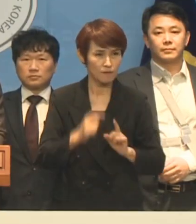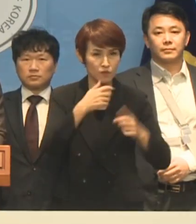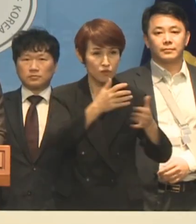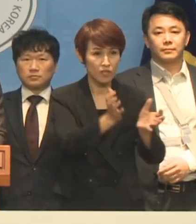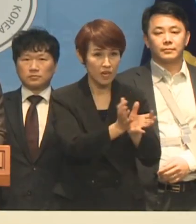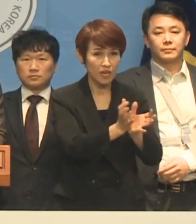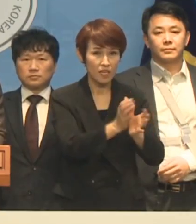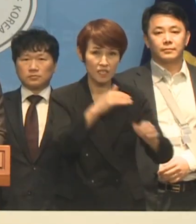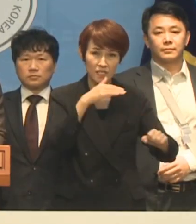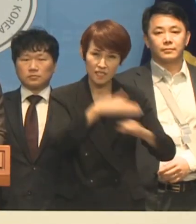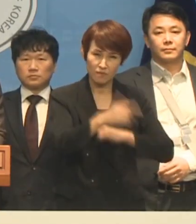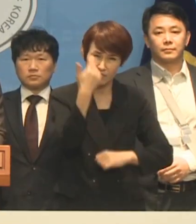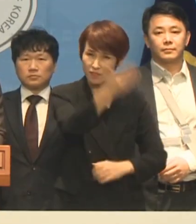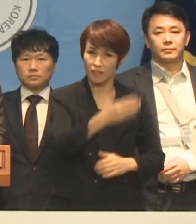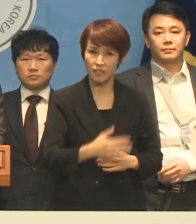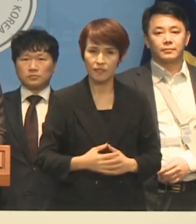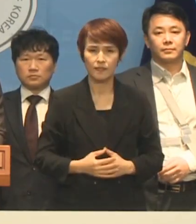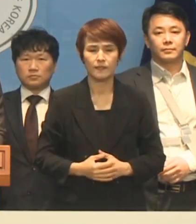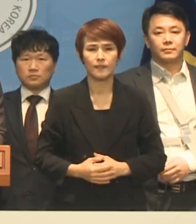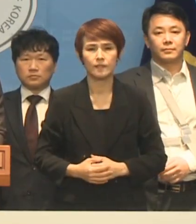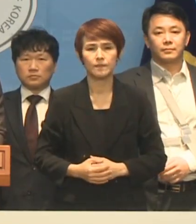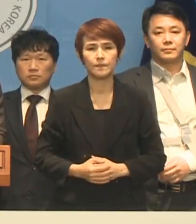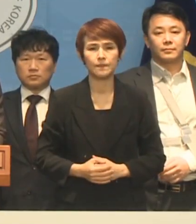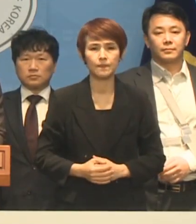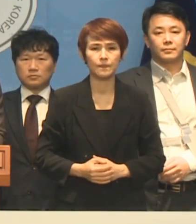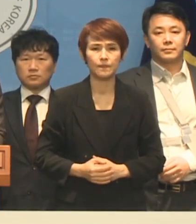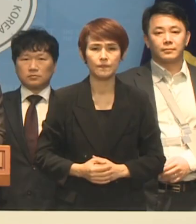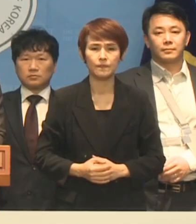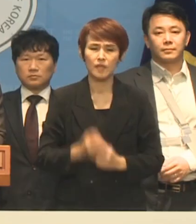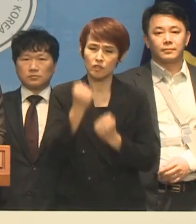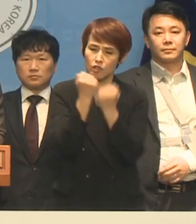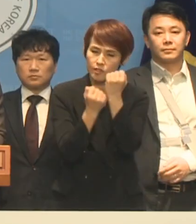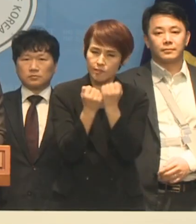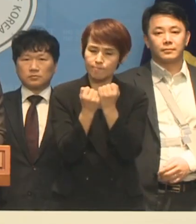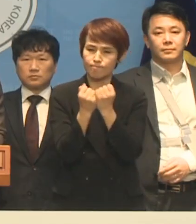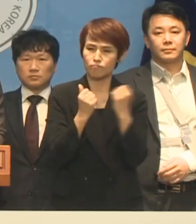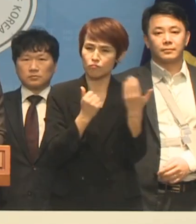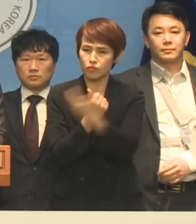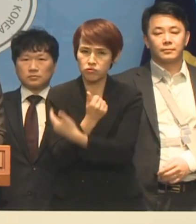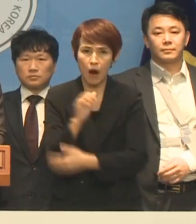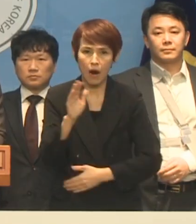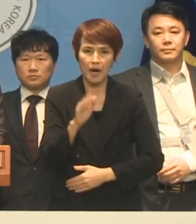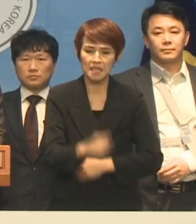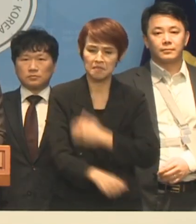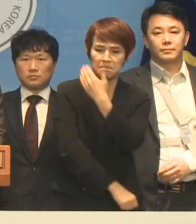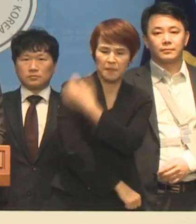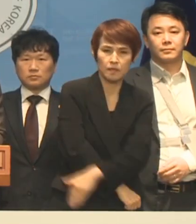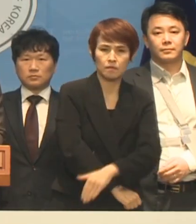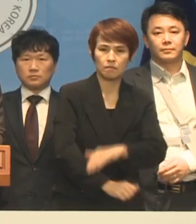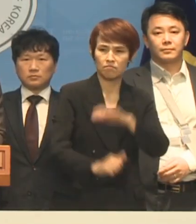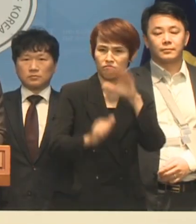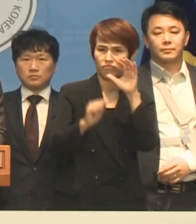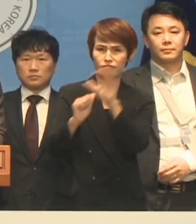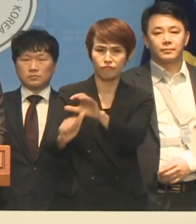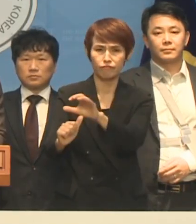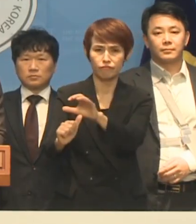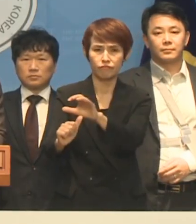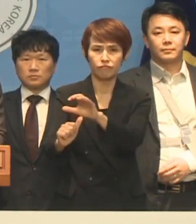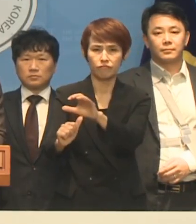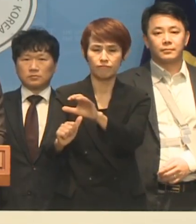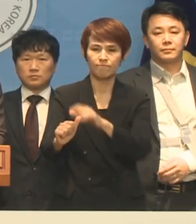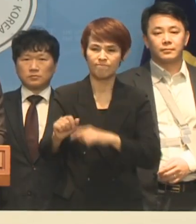말하는 민주주의입니까? 설득과 포용이 아닌 배제와 고립을 통해